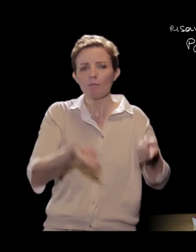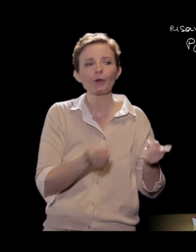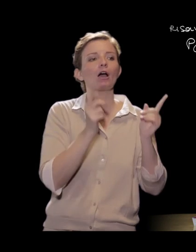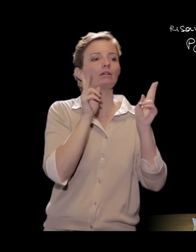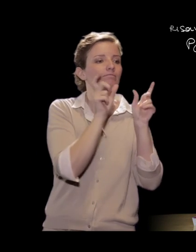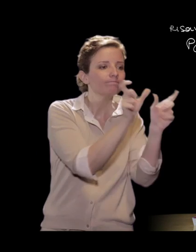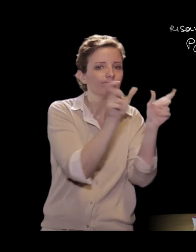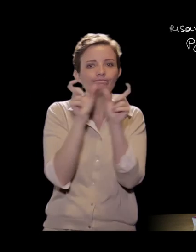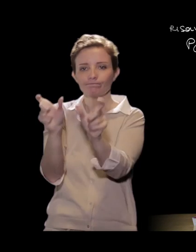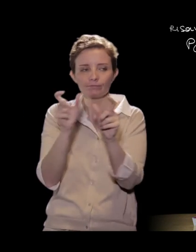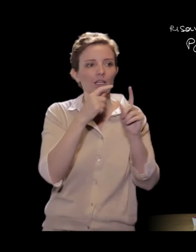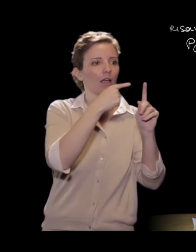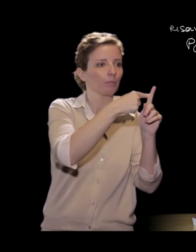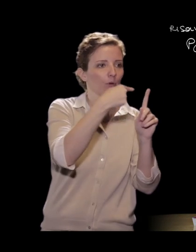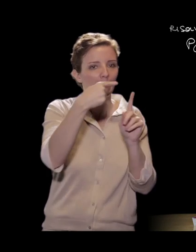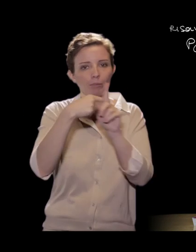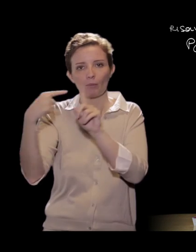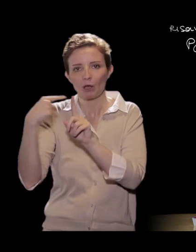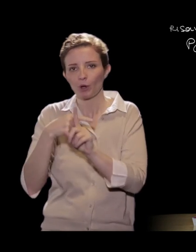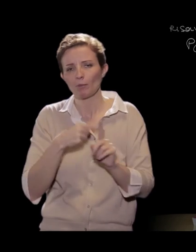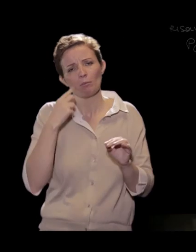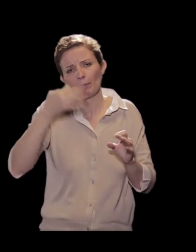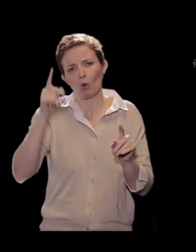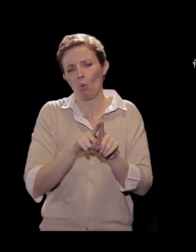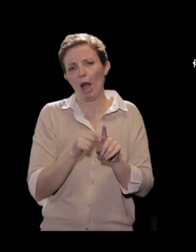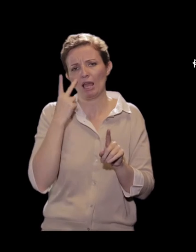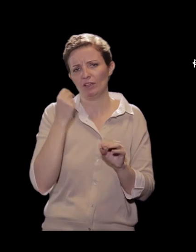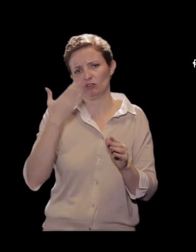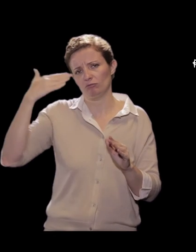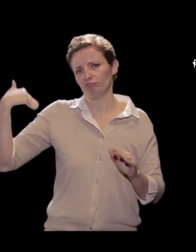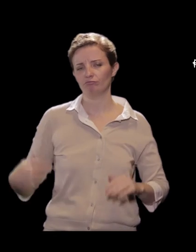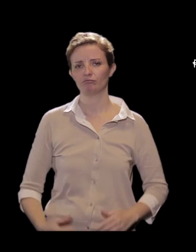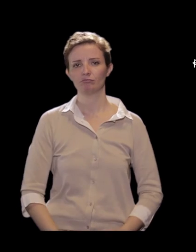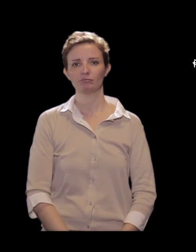il segno dei vari fattori che costituiscono il polinomio esattamente come abbiamo visto in